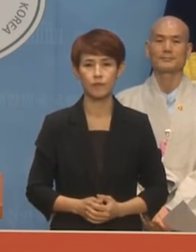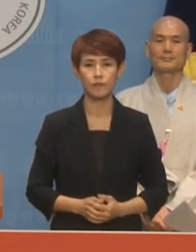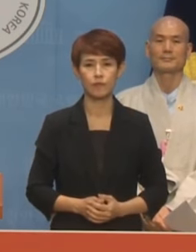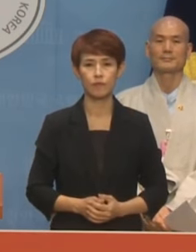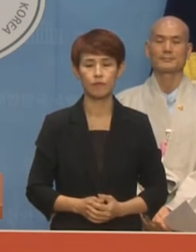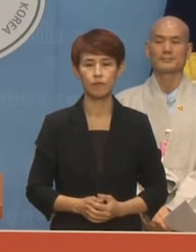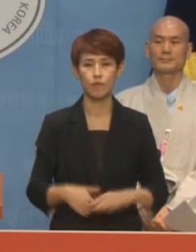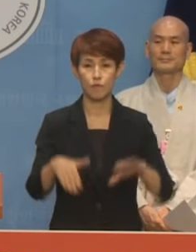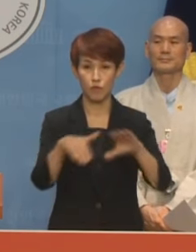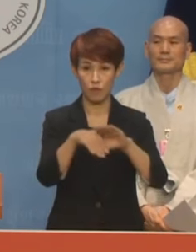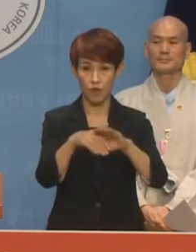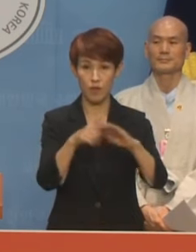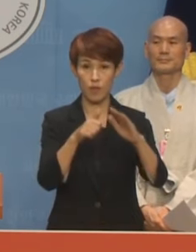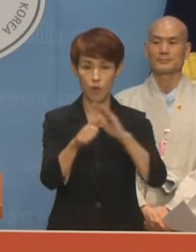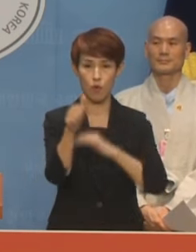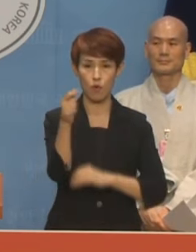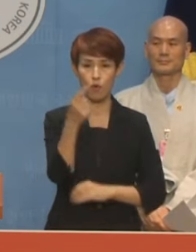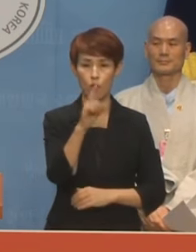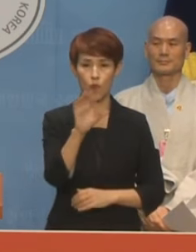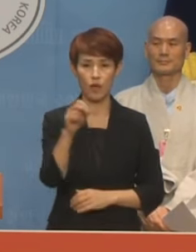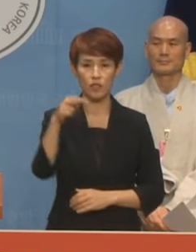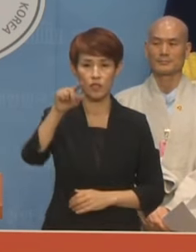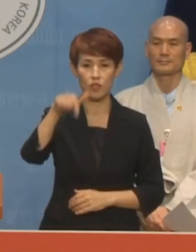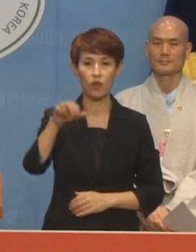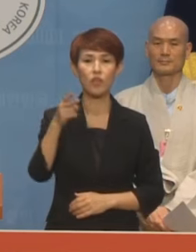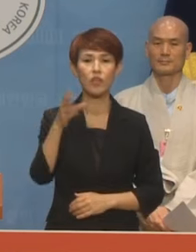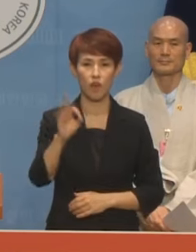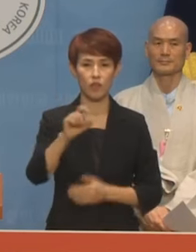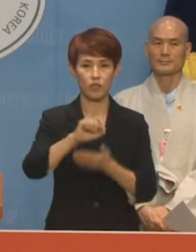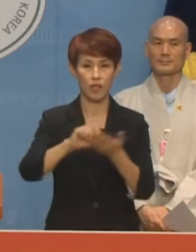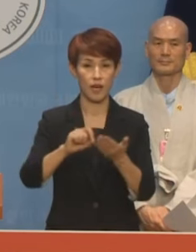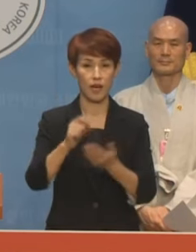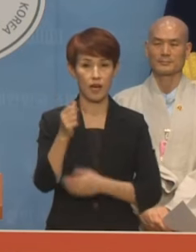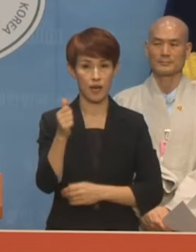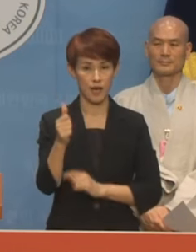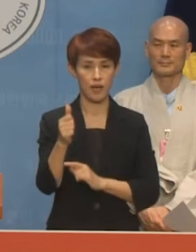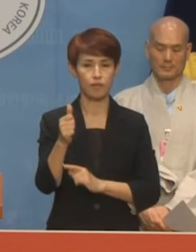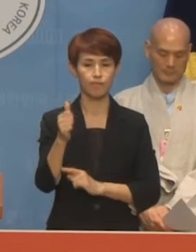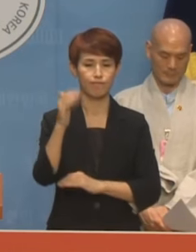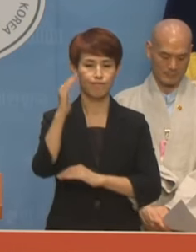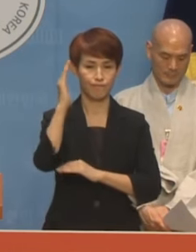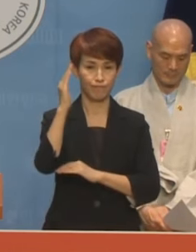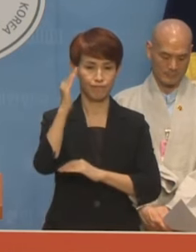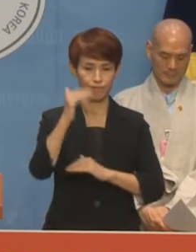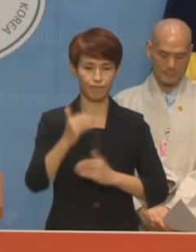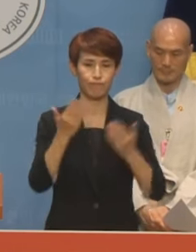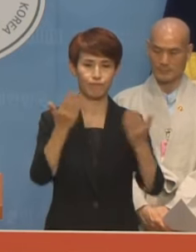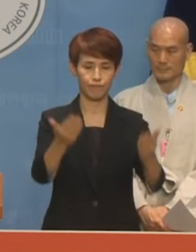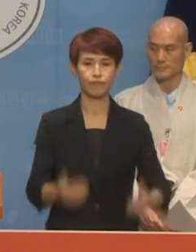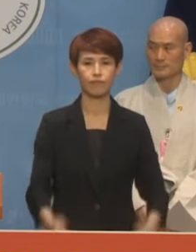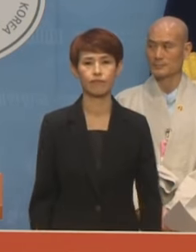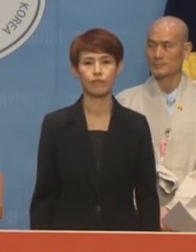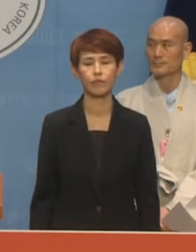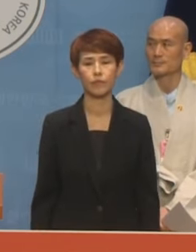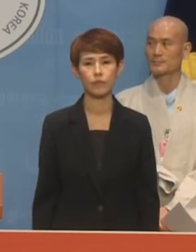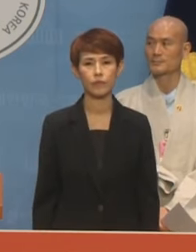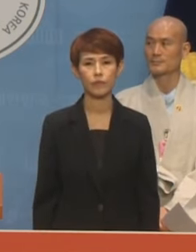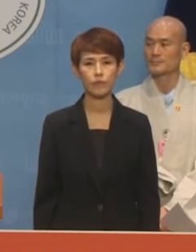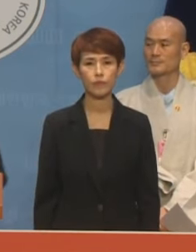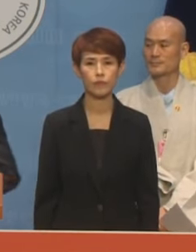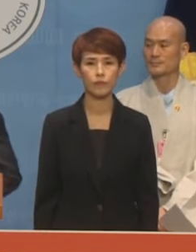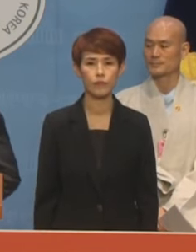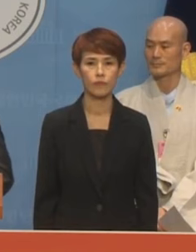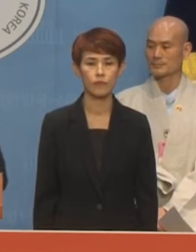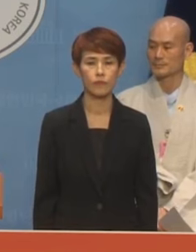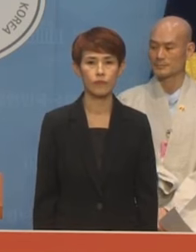문화계를 대표해서 황석영 작가님께서 성명서를 발표하시고 이 기자회견을 마치도록 하겠습니다.